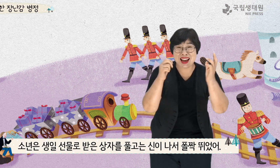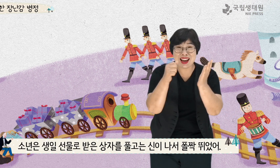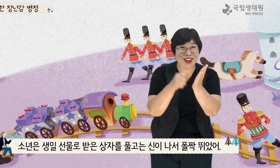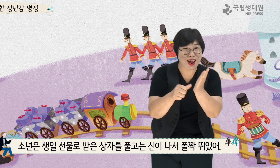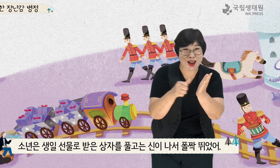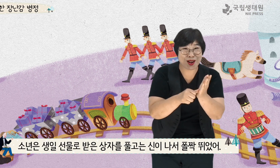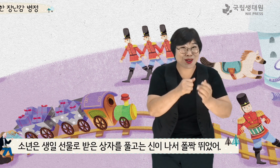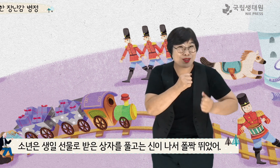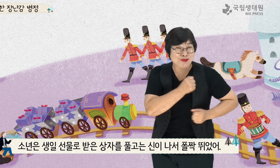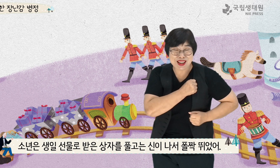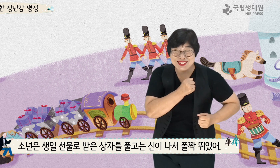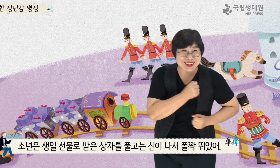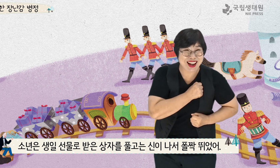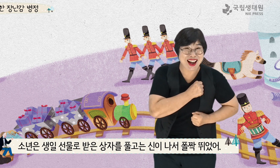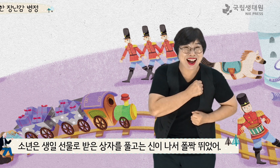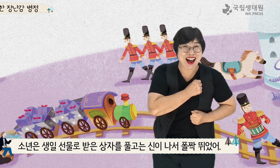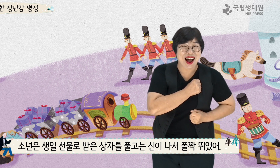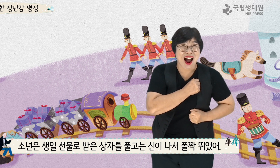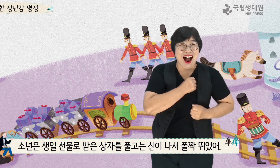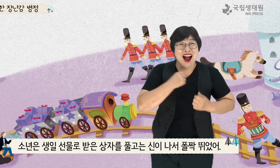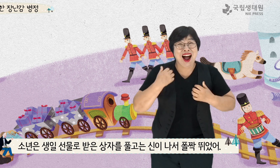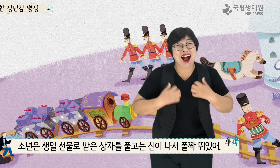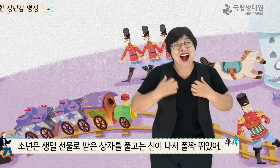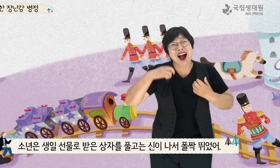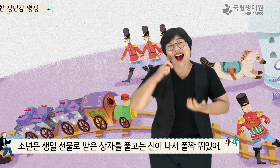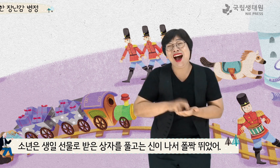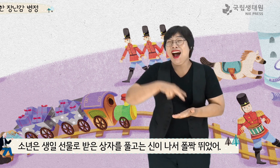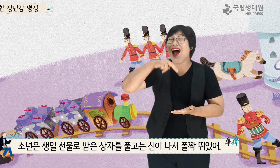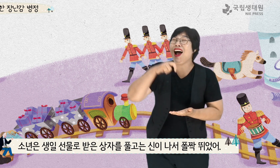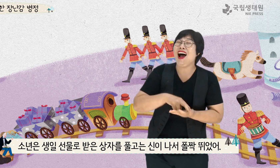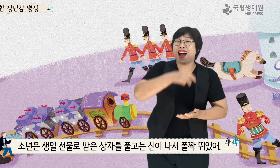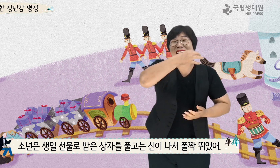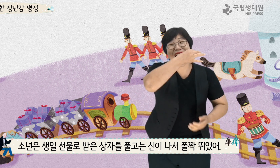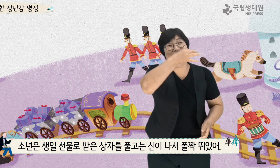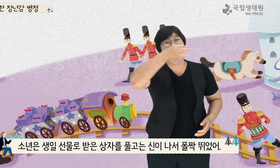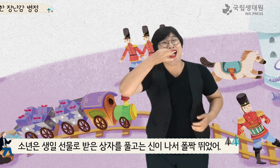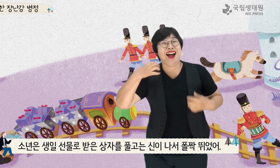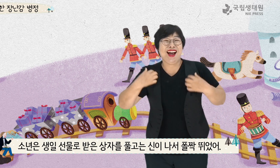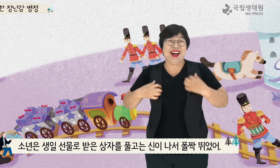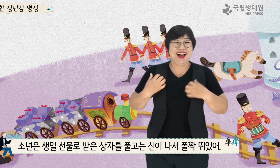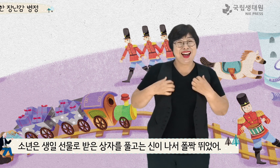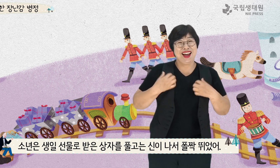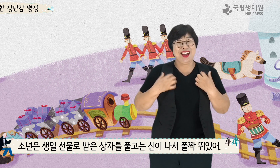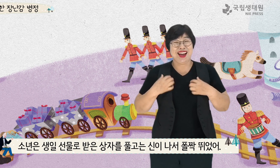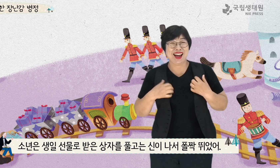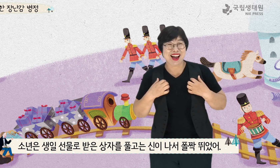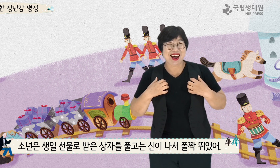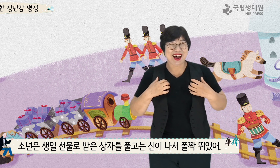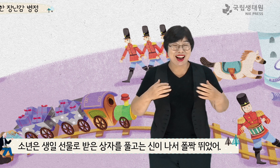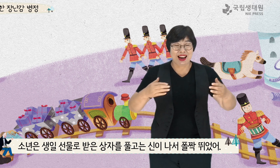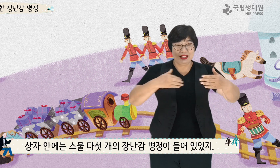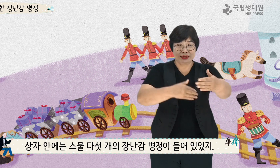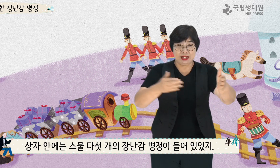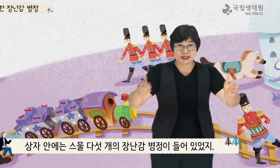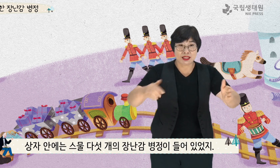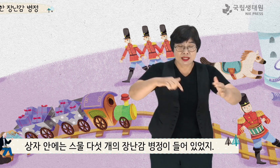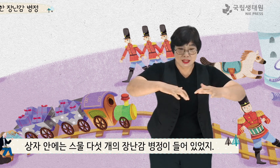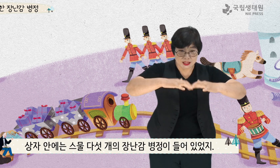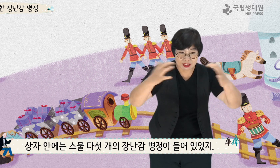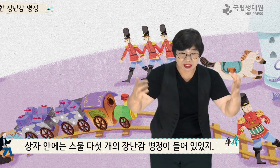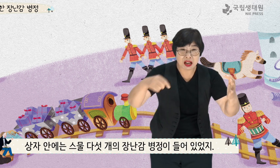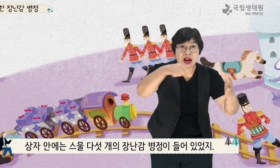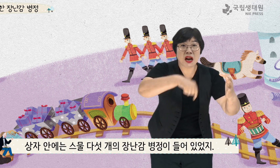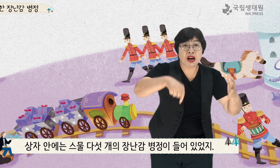소녀는 생일 선물로 받은 상자를 풀고는 신이 나서 폴짝 뛰었어.